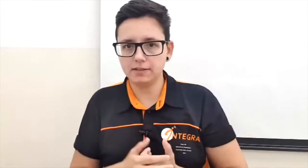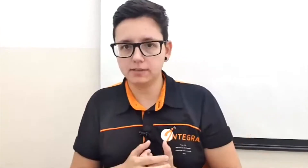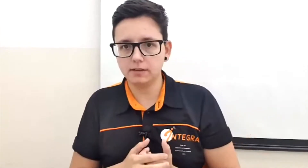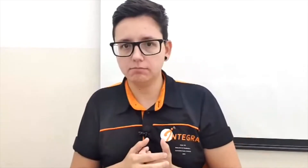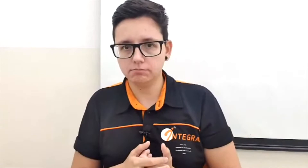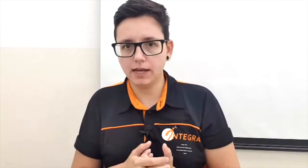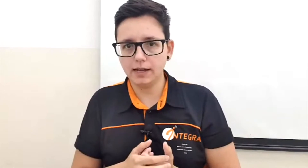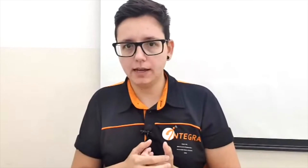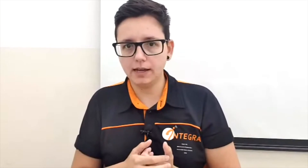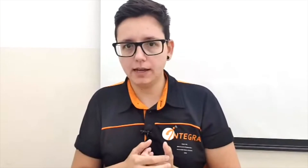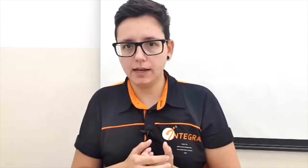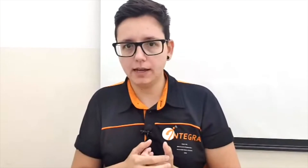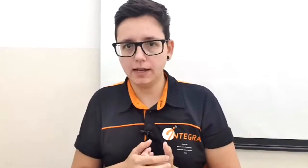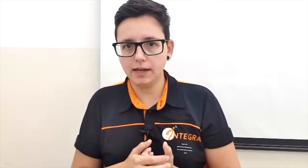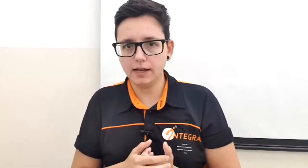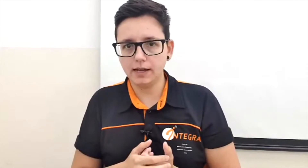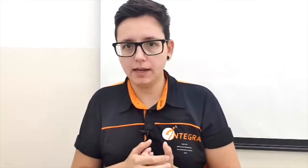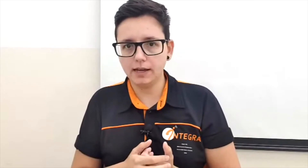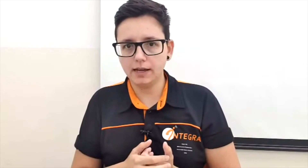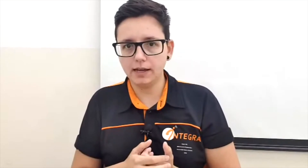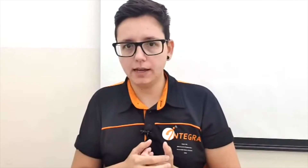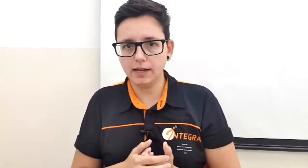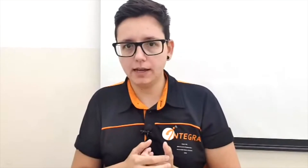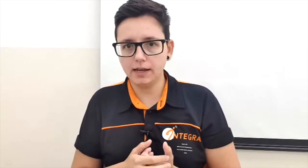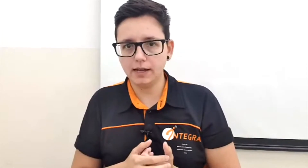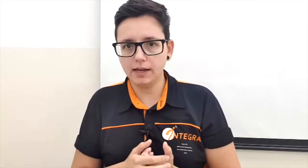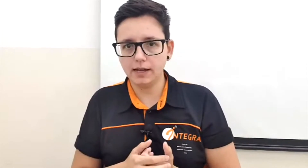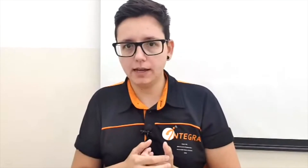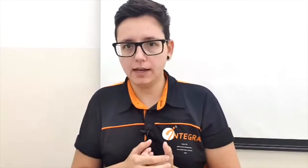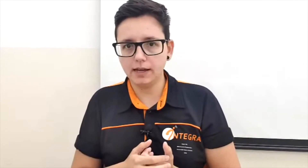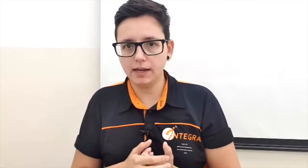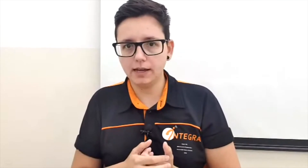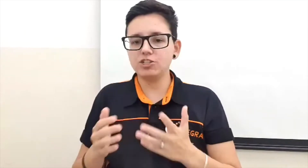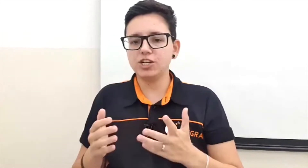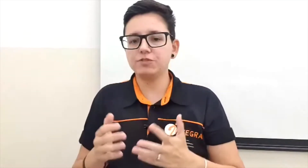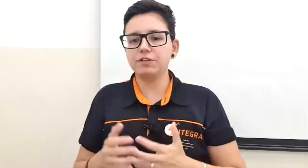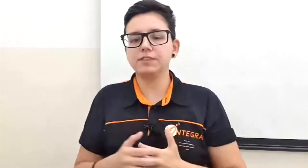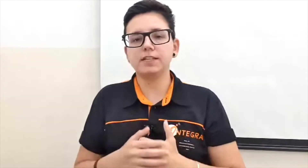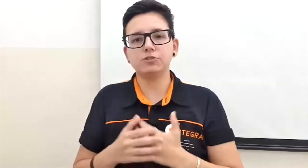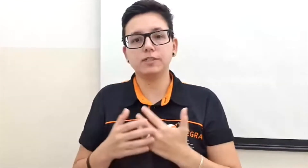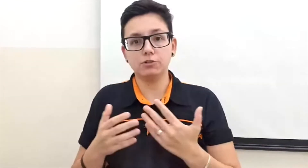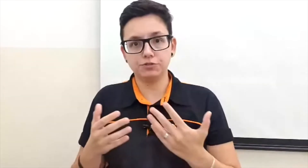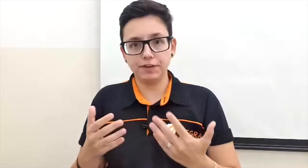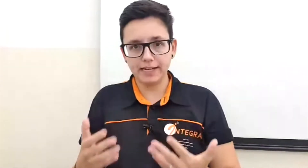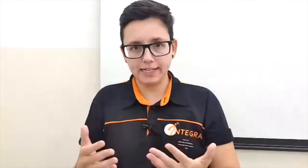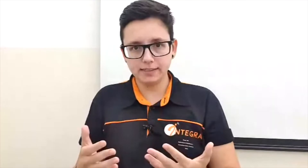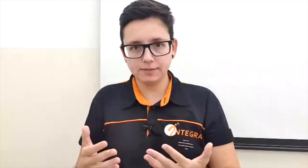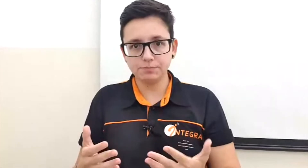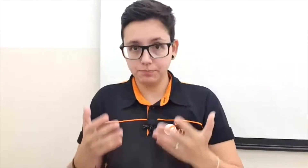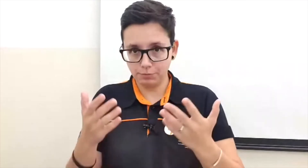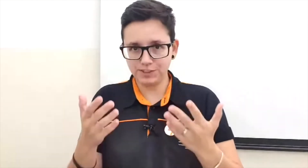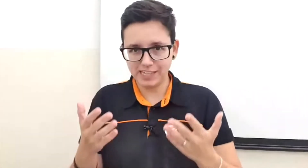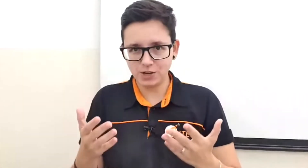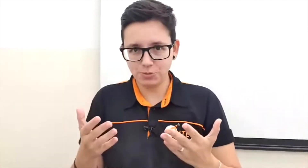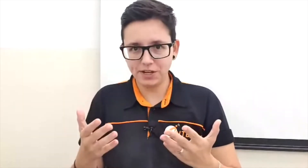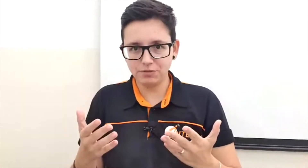festa, né? Eu vou ficar feliz se você for na minha festa. Então, primeiro a gente vai fazer o sinal de feliz. Vamos fazer aí comigo? Vamos